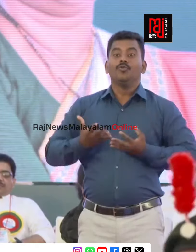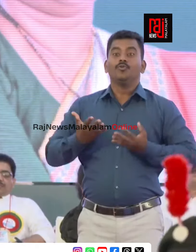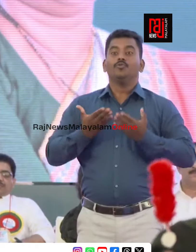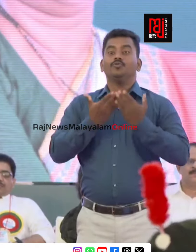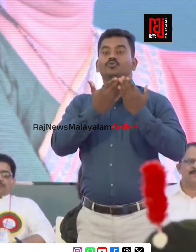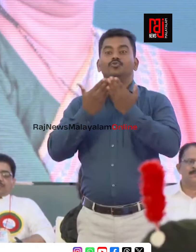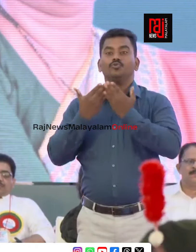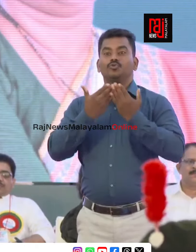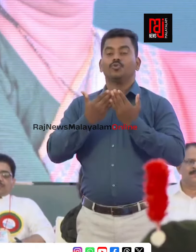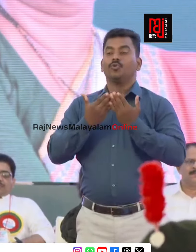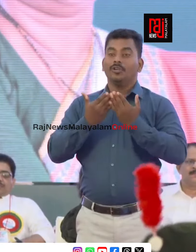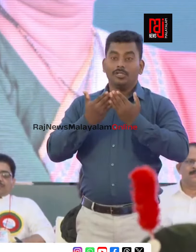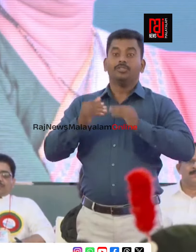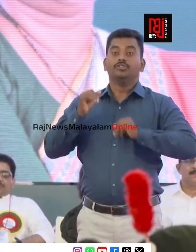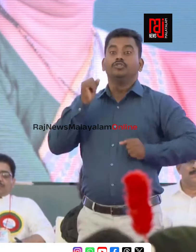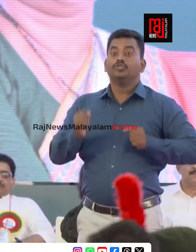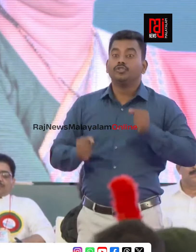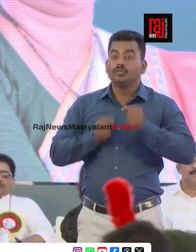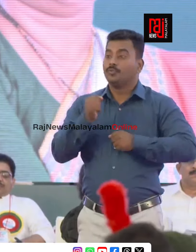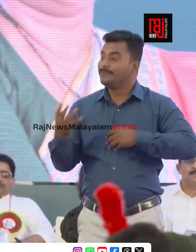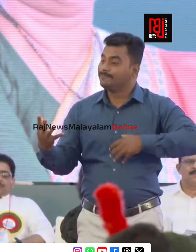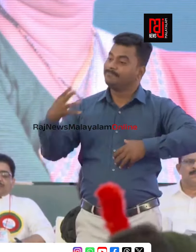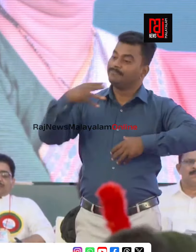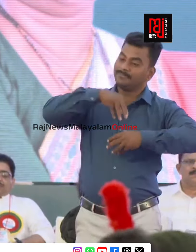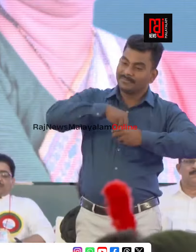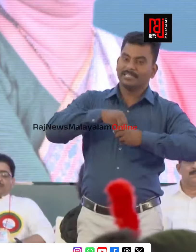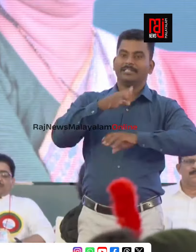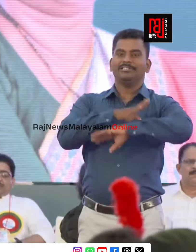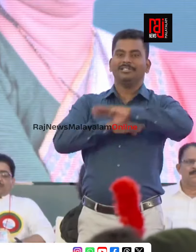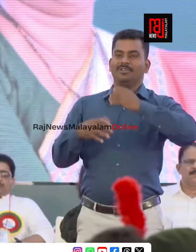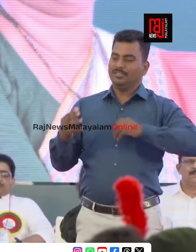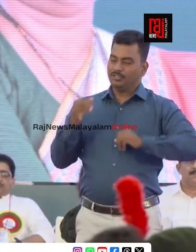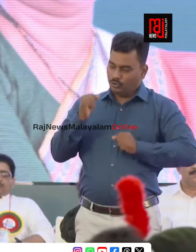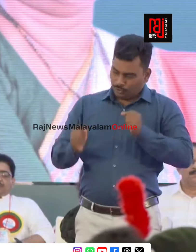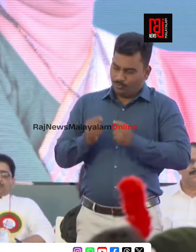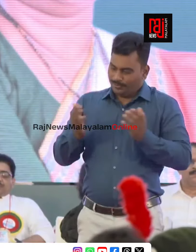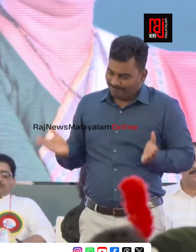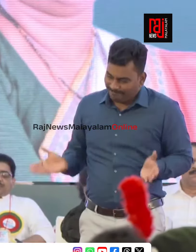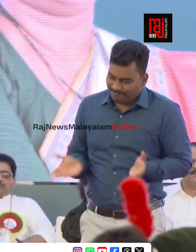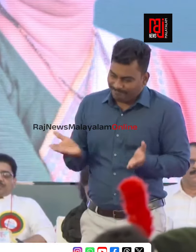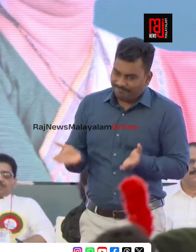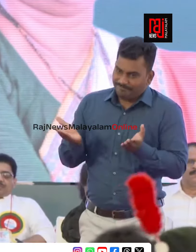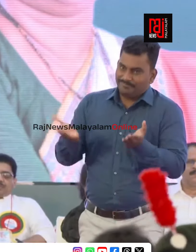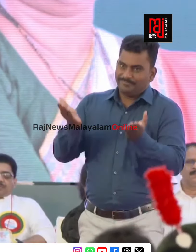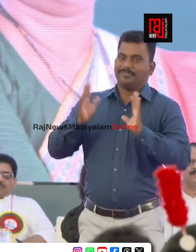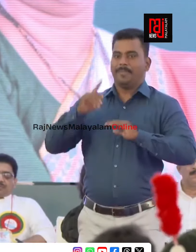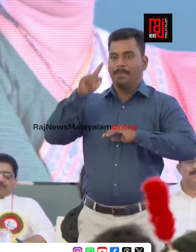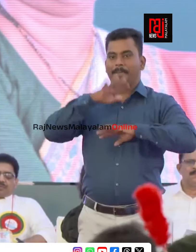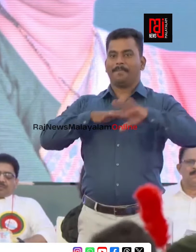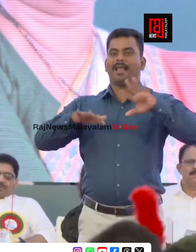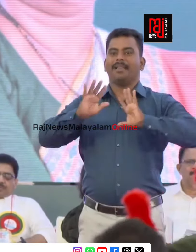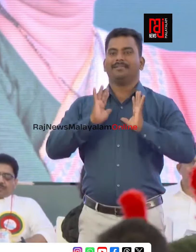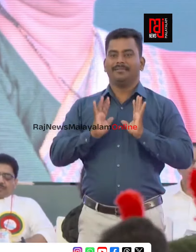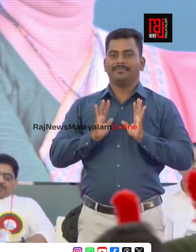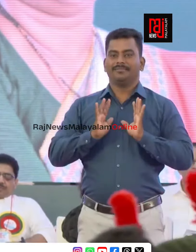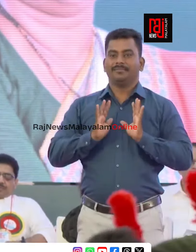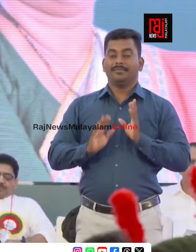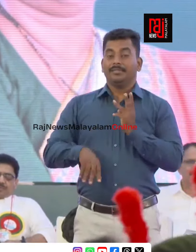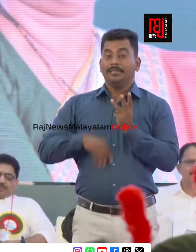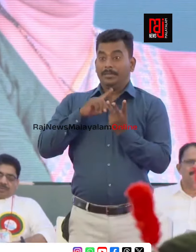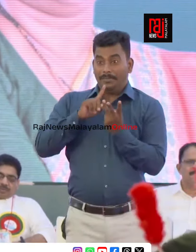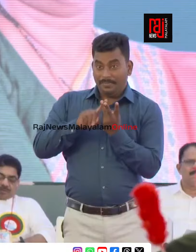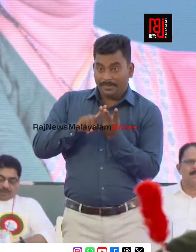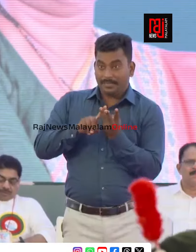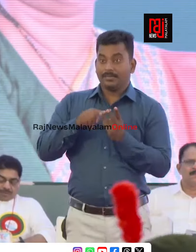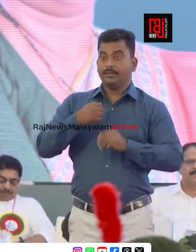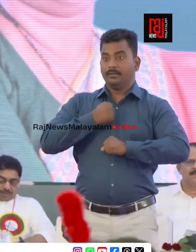സമകാലിക ആവശ്യകതകൾക്ക് മുന്നിൽ കൂടുതൽ പ്രാധാന്യം നൽകി പ്രവർത്തനങ്ങൾ കാലിക